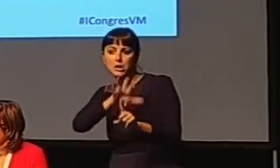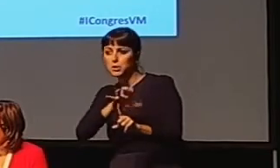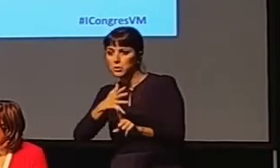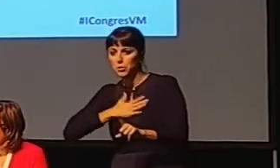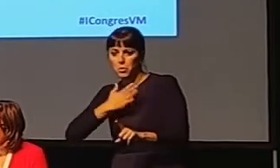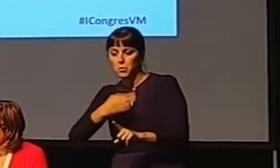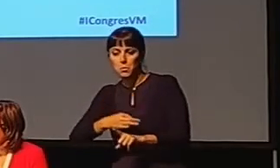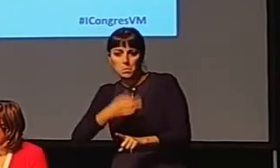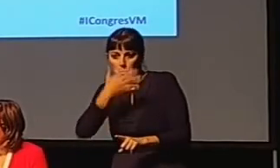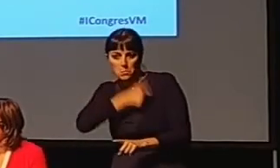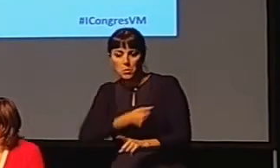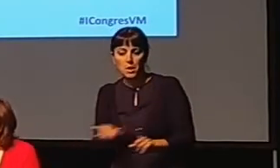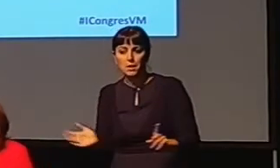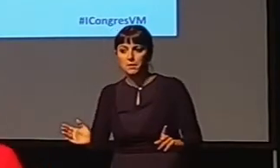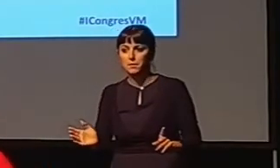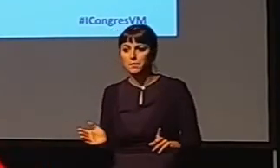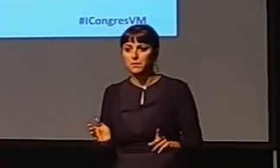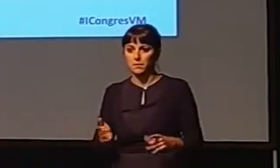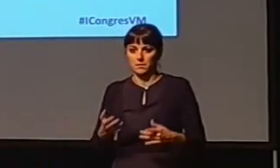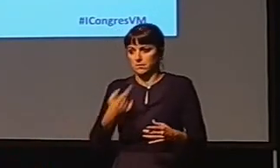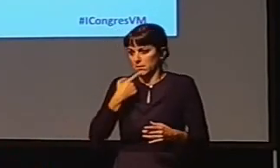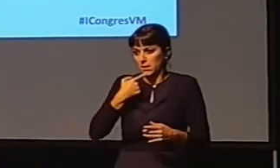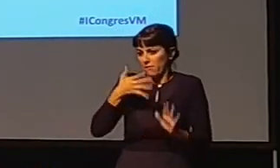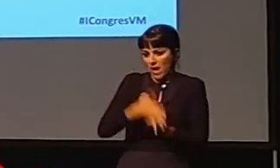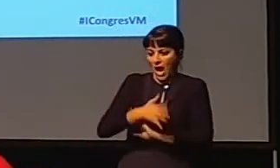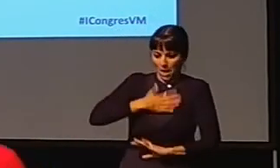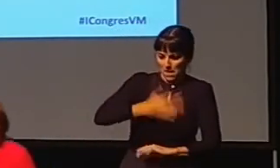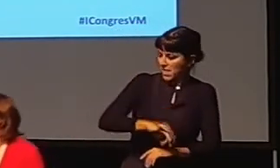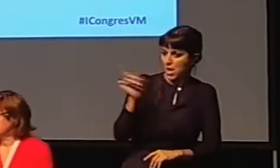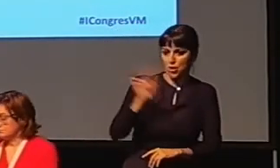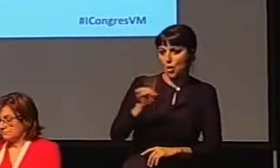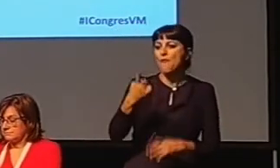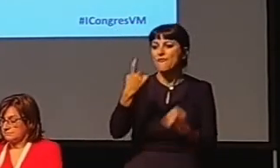de capacitat, és una qüestió d'entrenament.